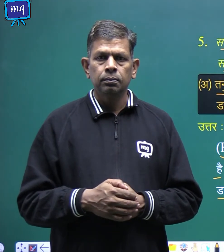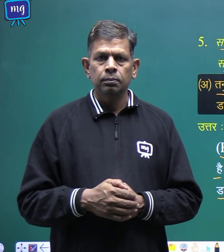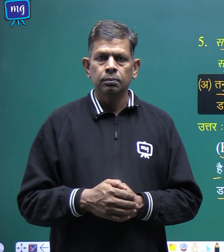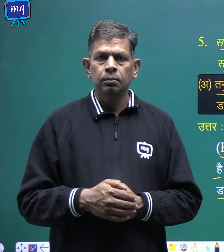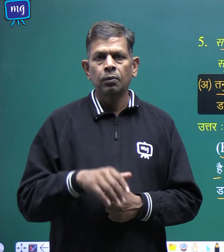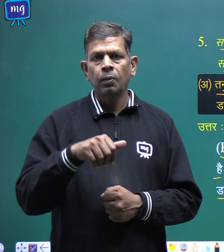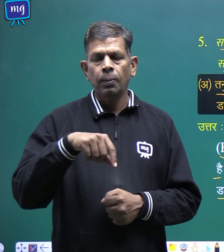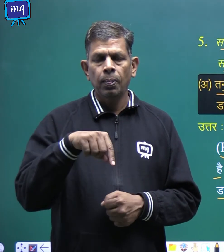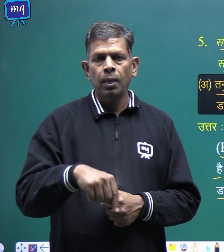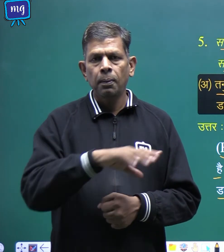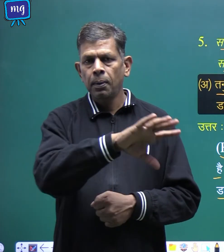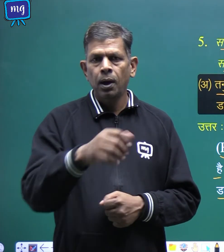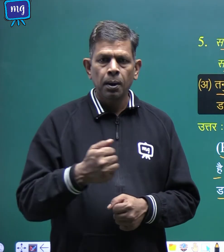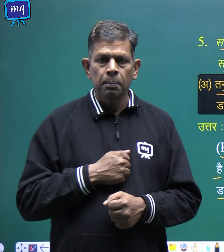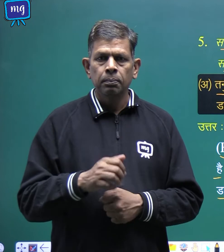अब हम